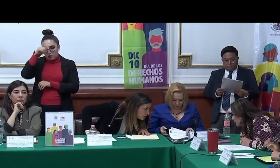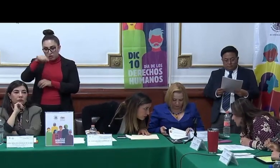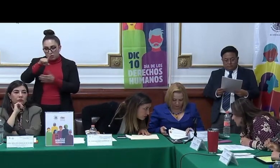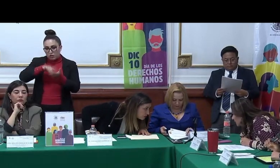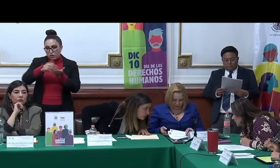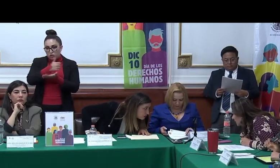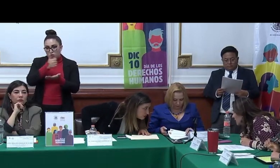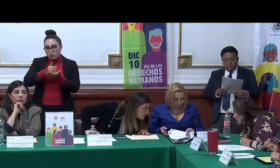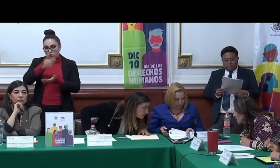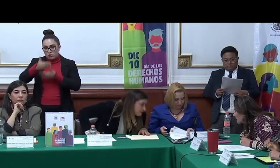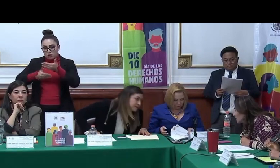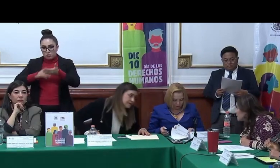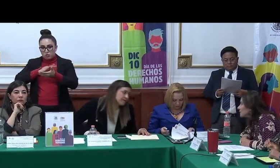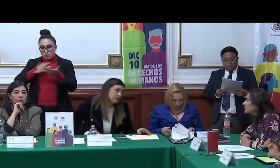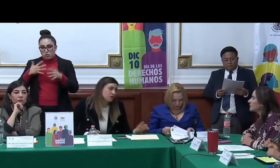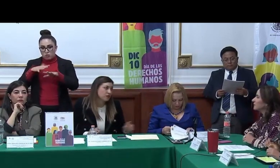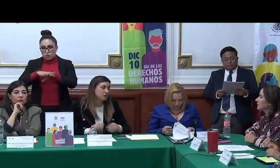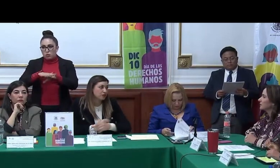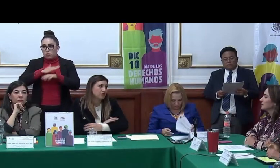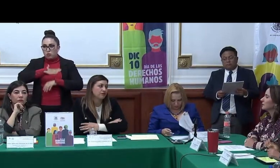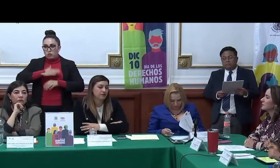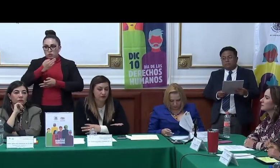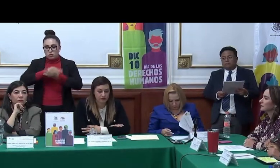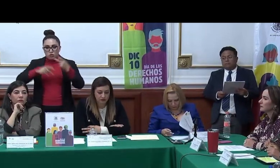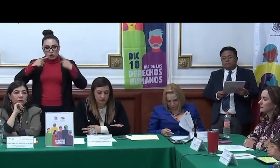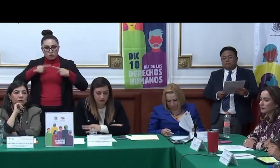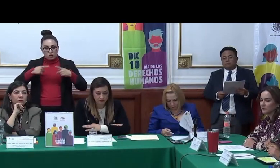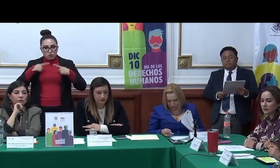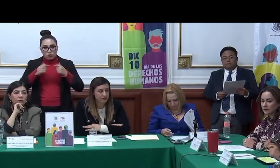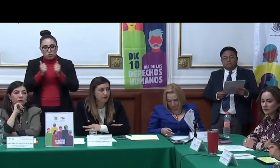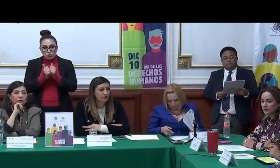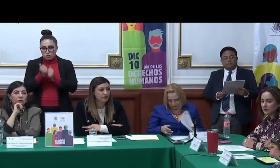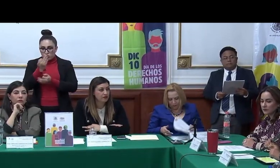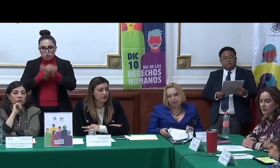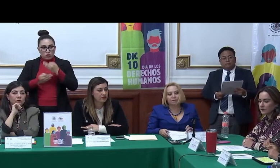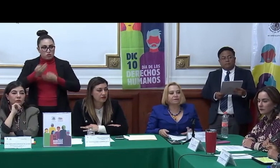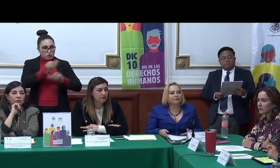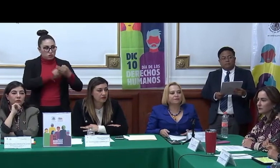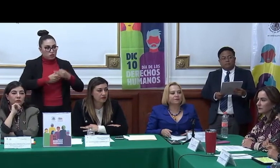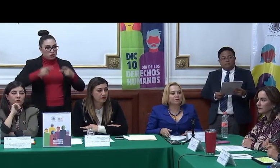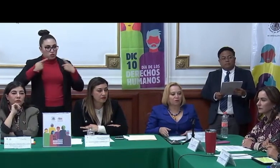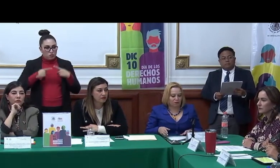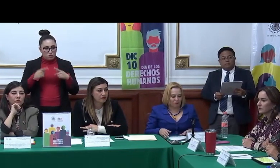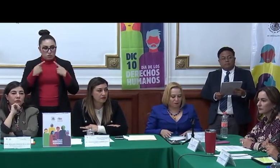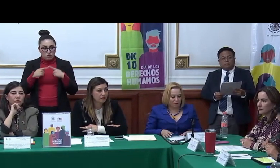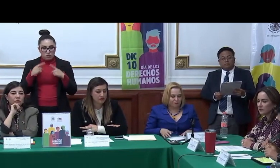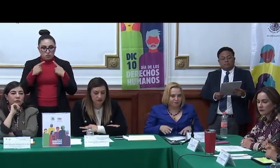más inclusiva, equitativa, con todas las personas